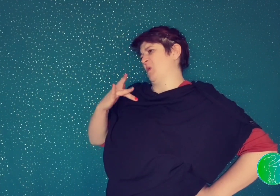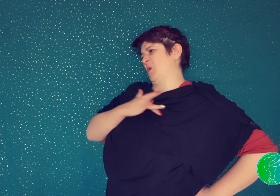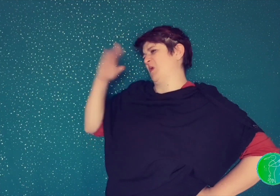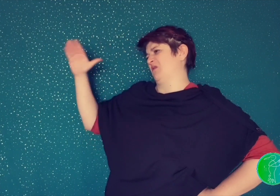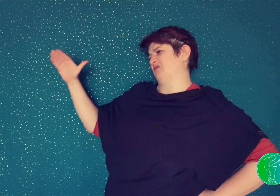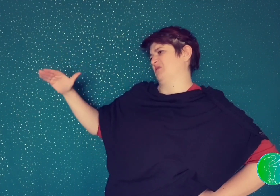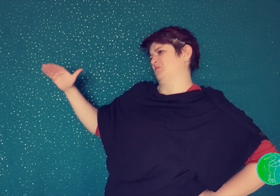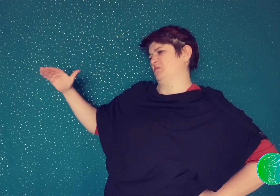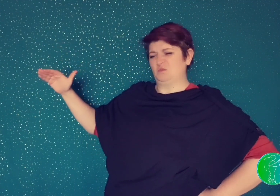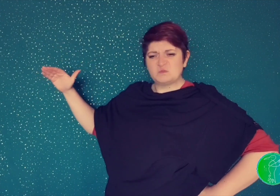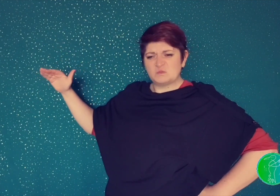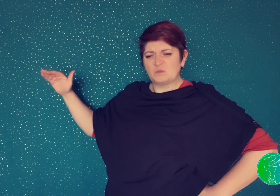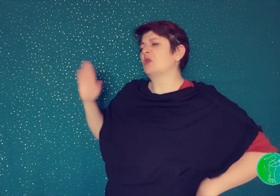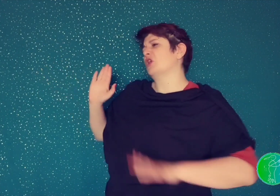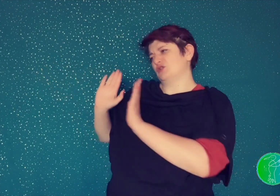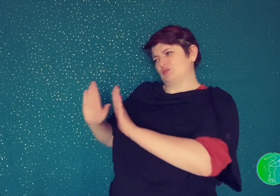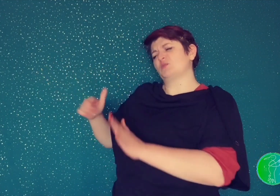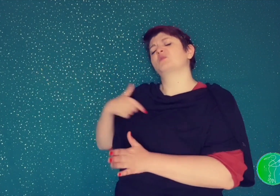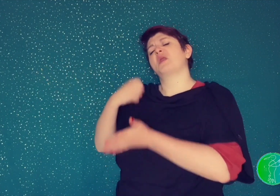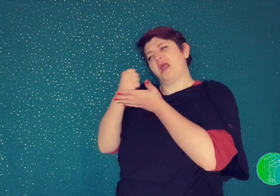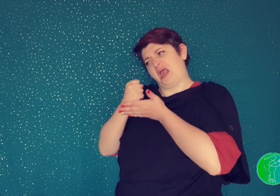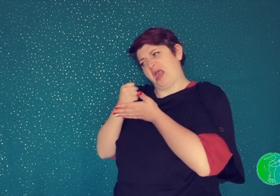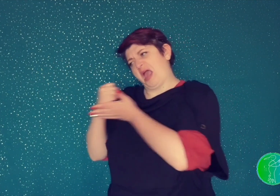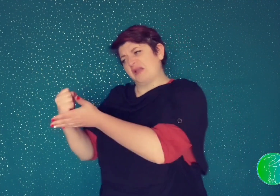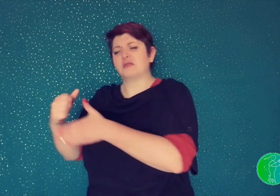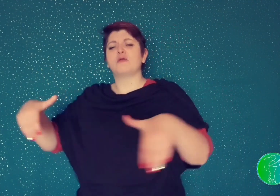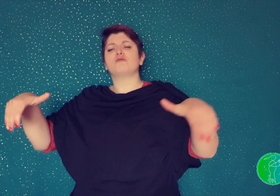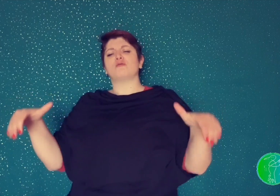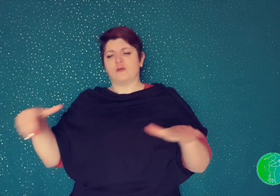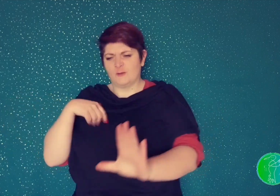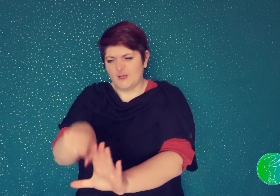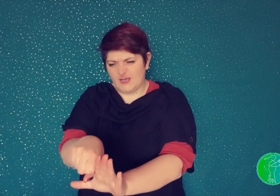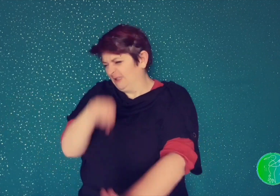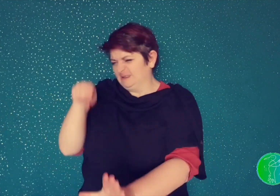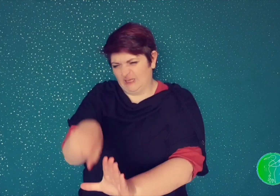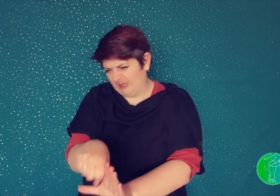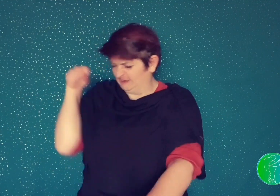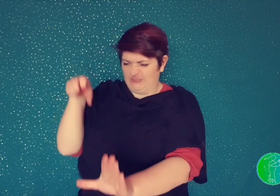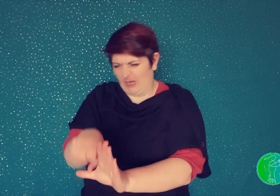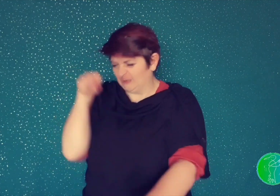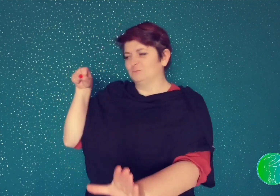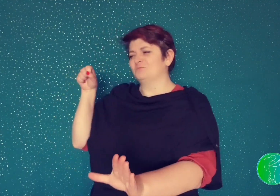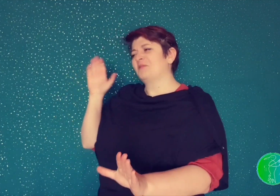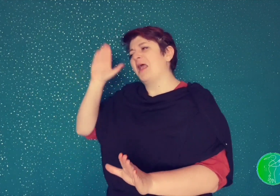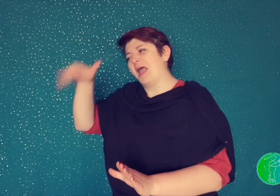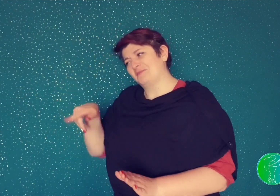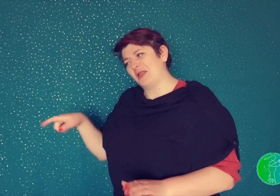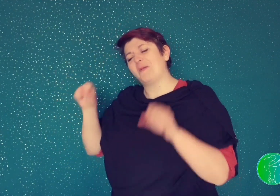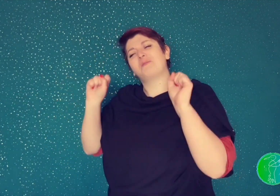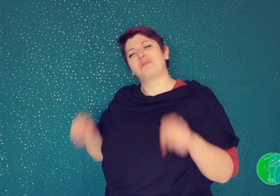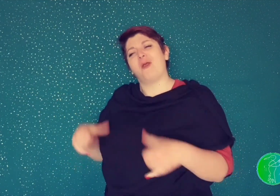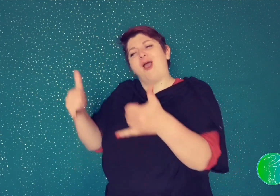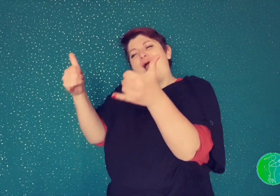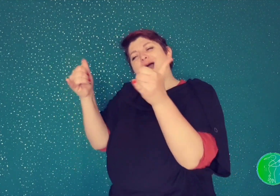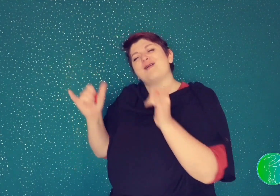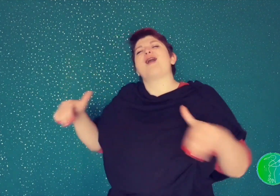Pauvre madame, dit l'agent, je vais l'enlever de votre fauteuil et vous pourrez de nouveau vous y asseoir.